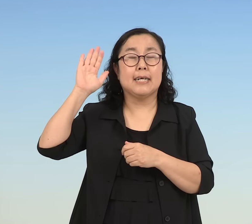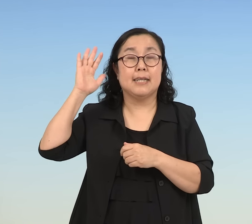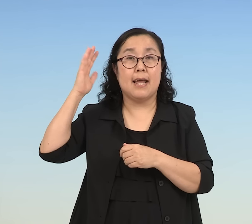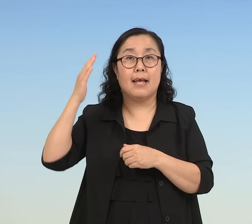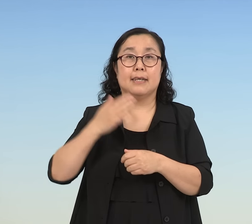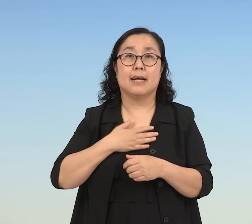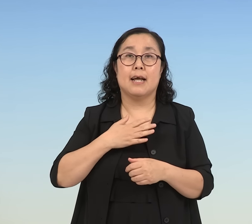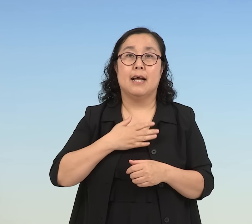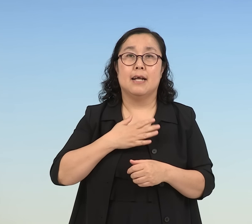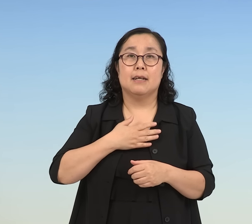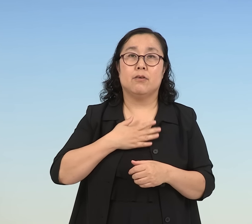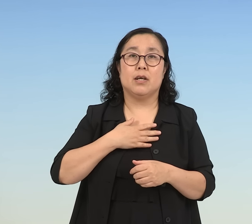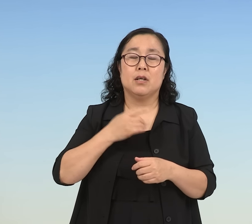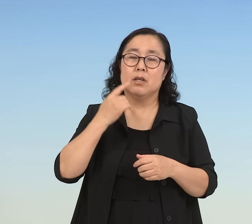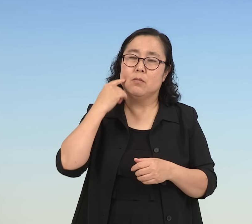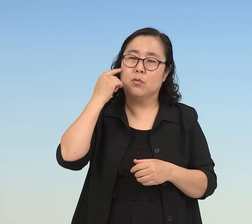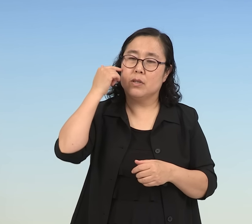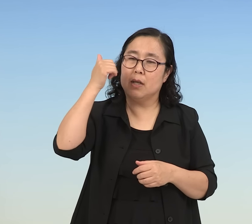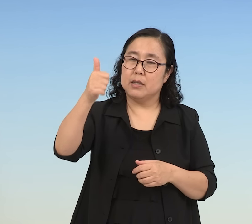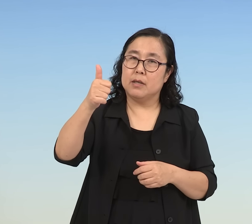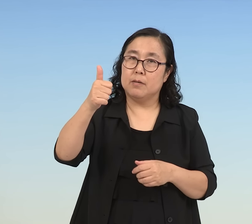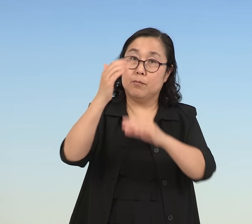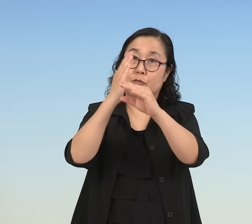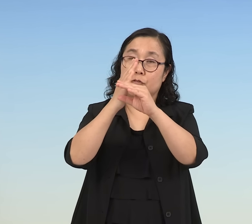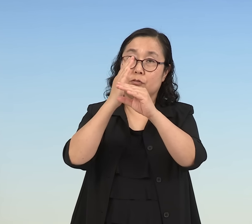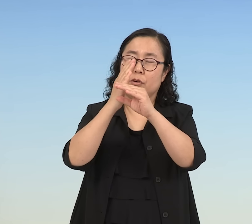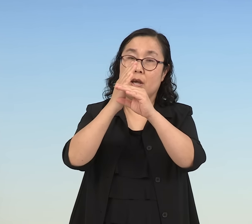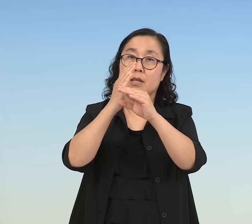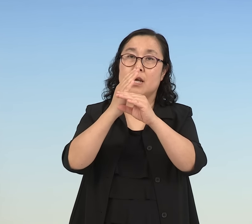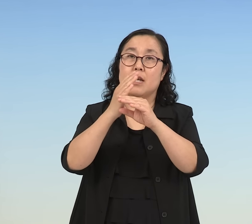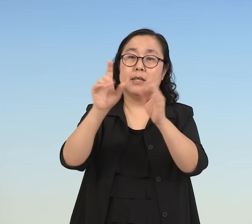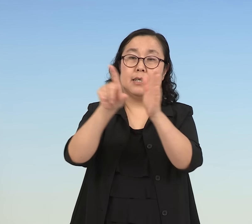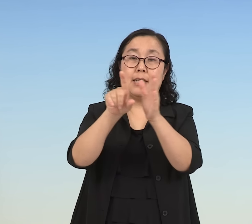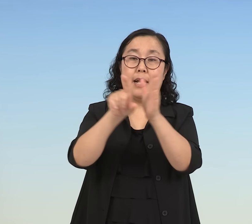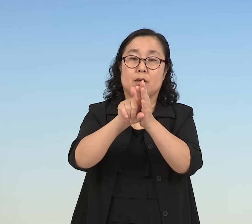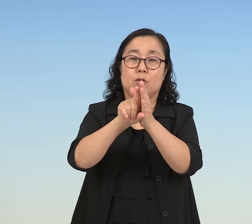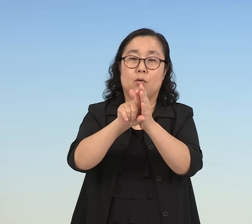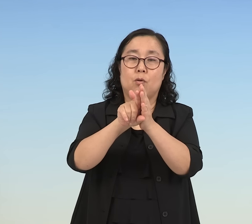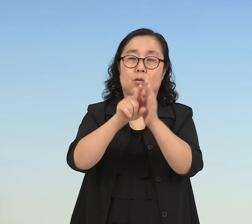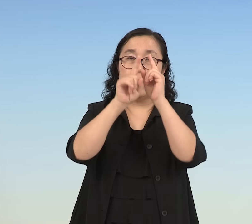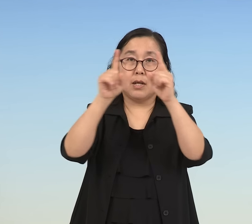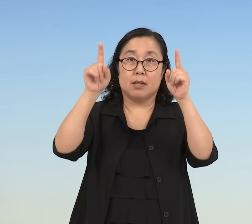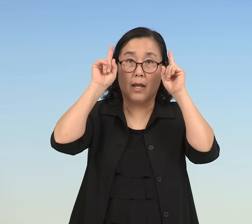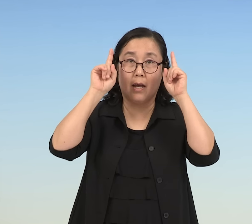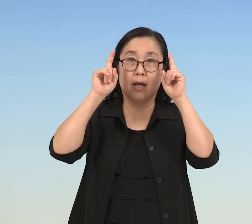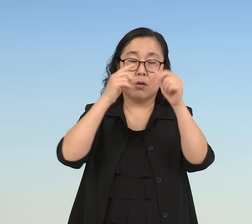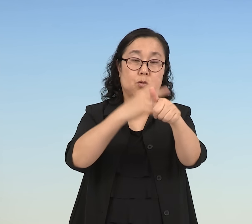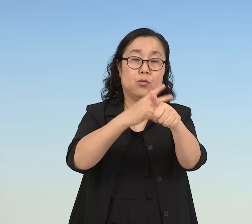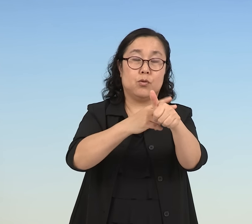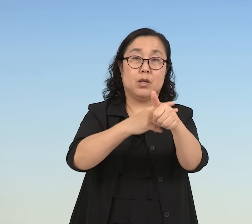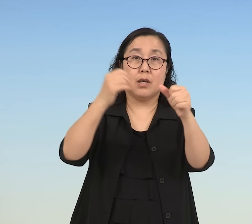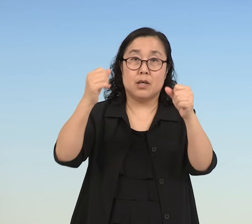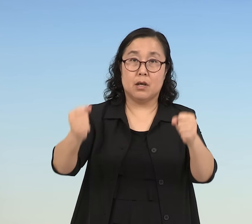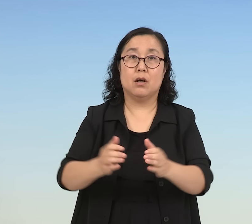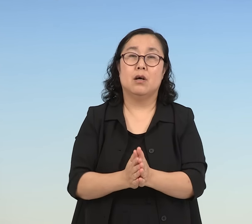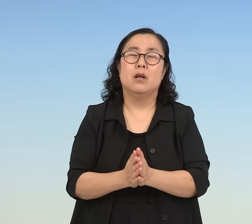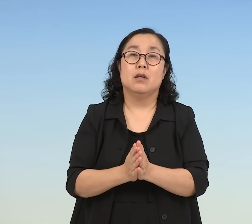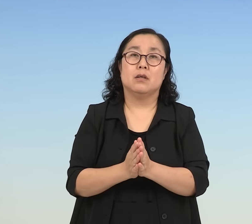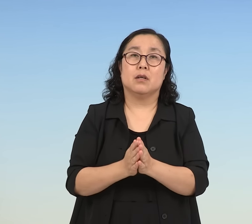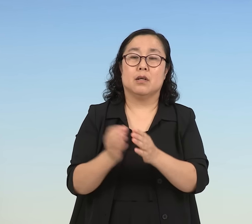최근에 제가 저희 동기 목사님 중에 그 신학 교수님이 계시는데요, 오랜만에 이제 이 목사님